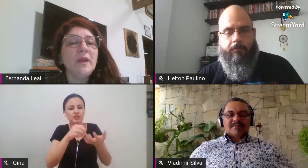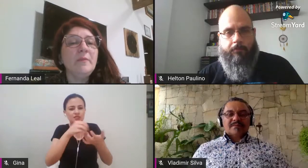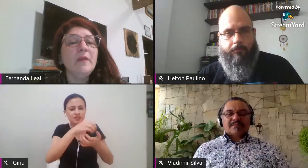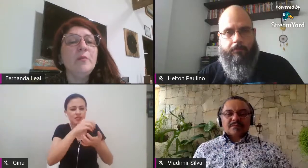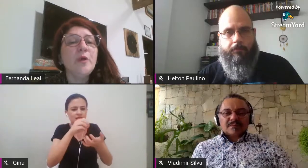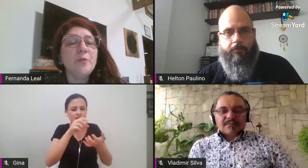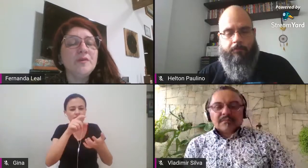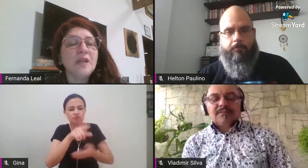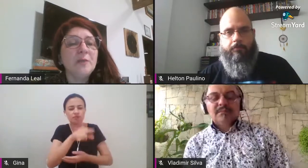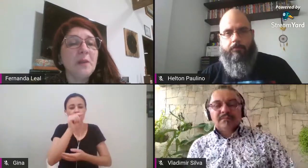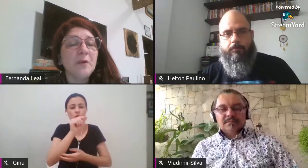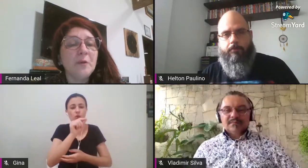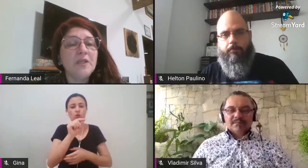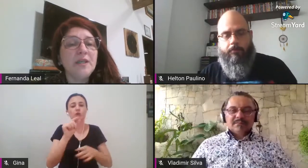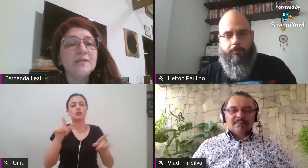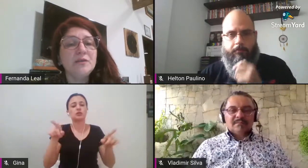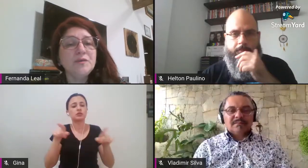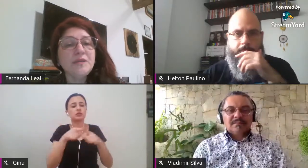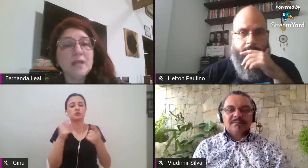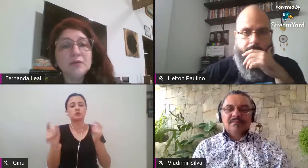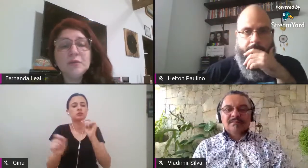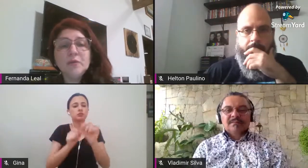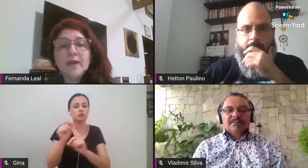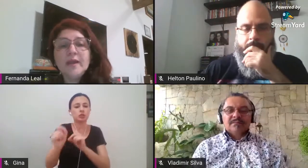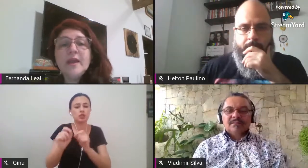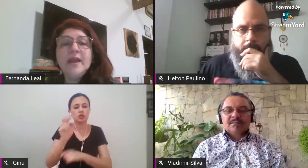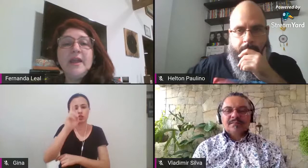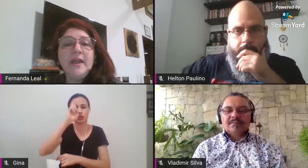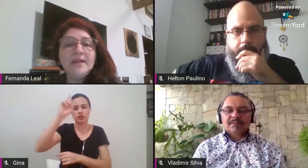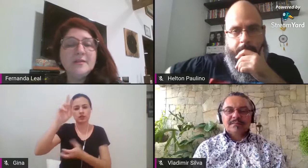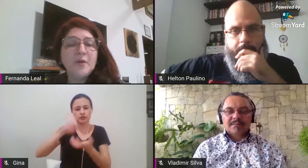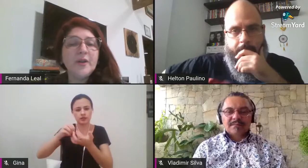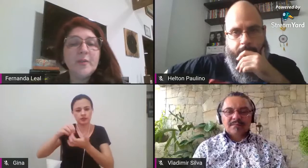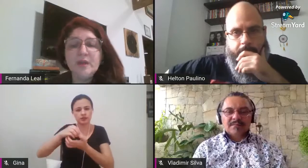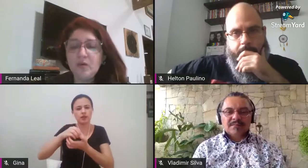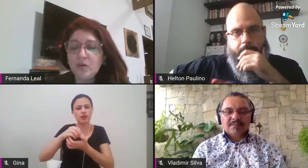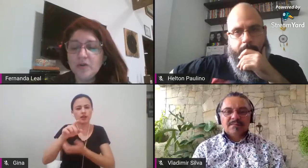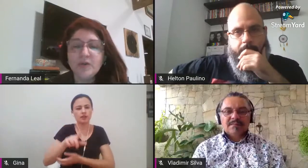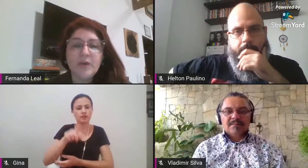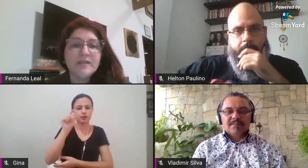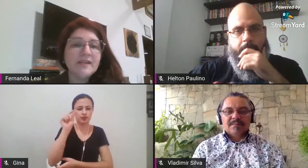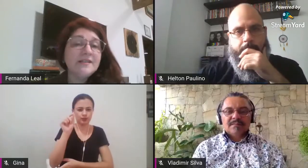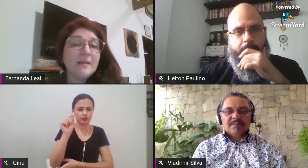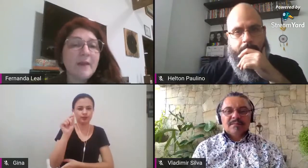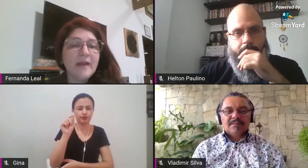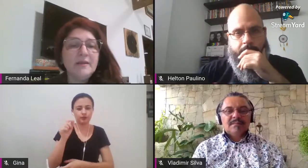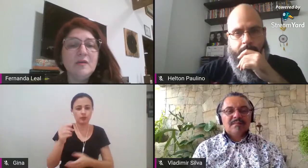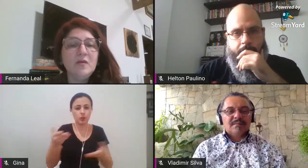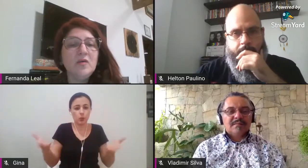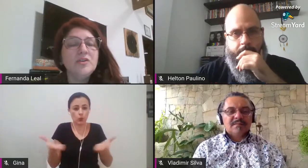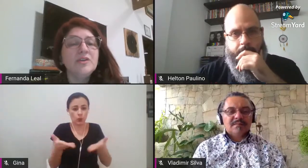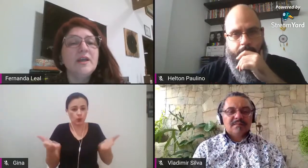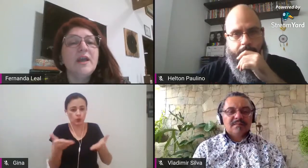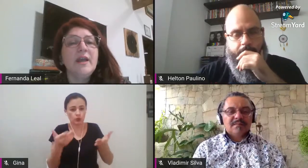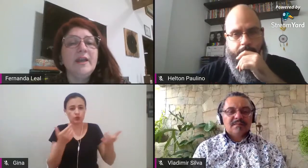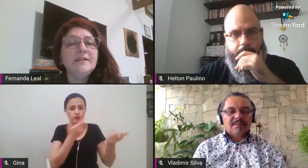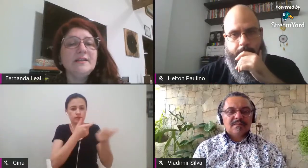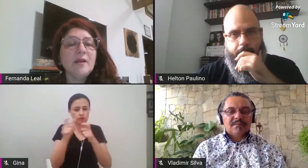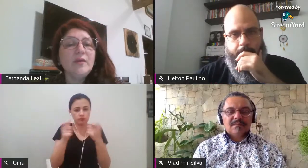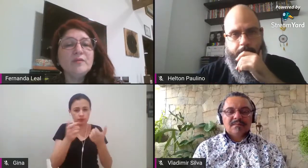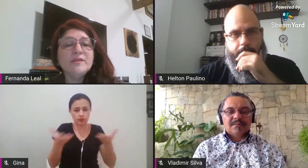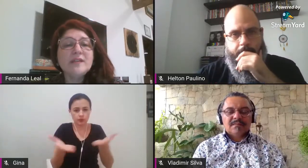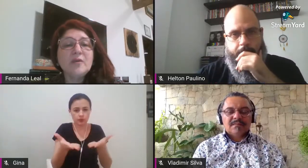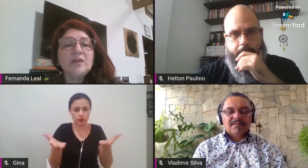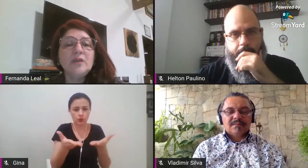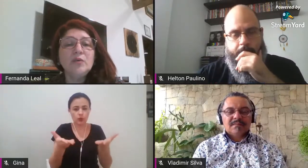como também pelo próprio centro, pela própria direção do centro, né? Esse programa de hoje, ou esse debate de hoje, ele se